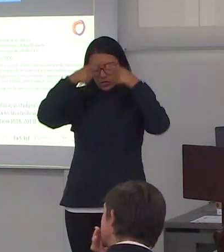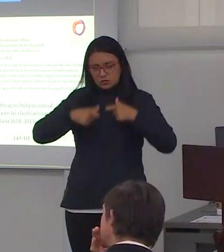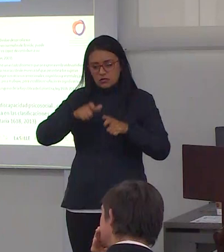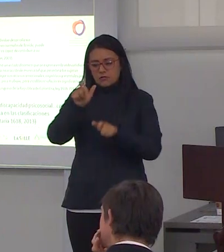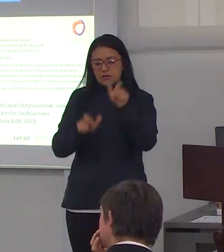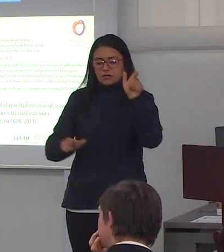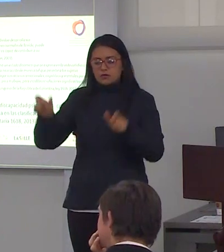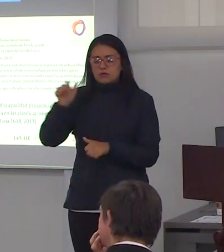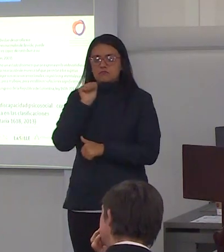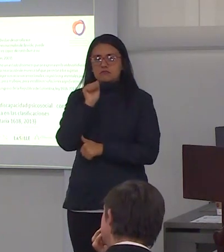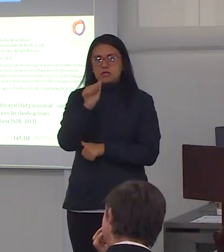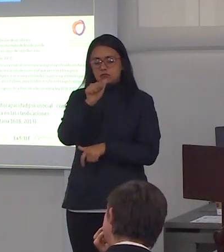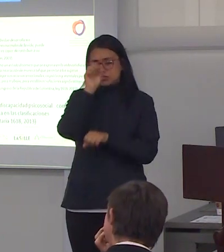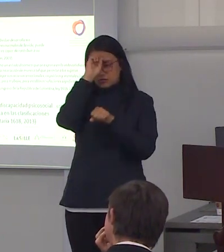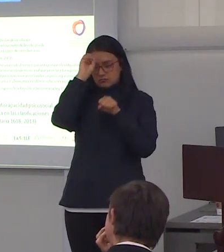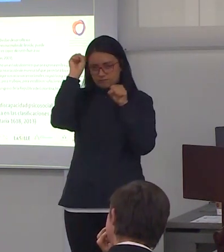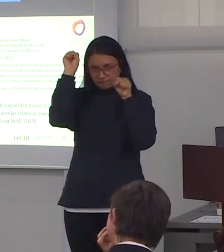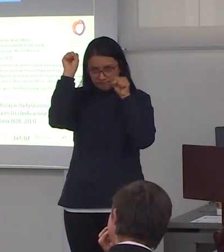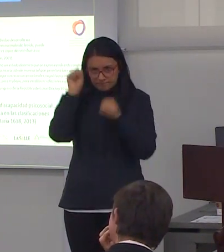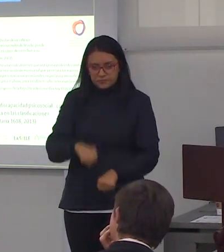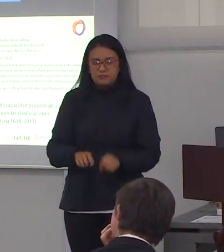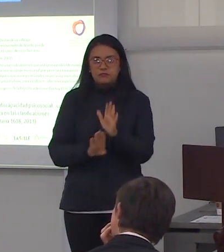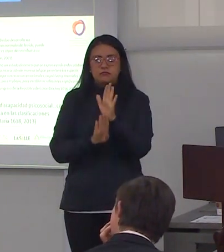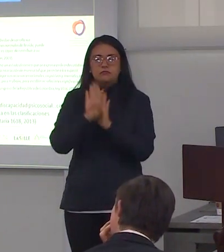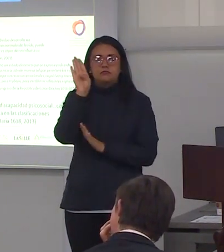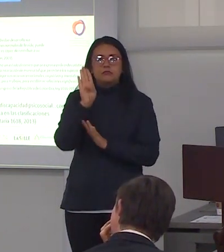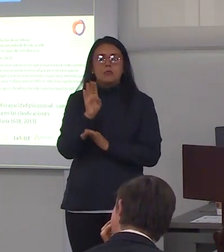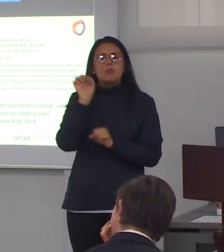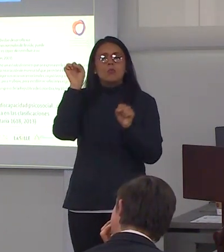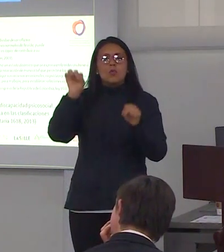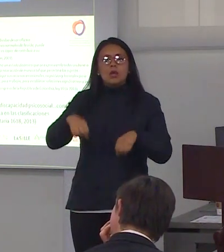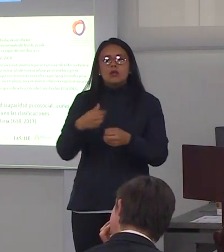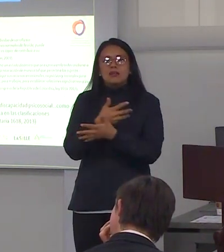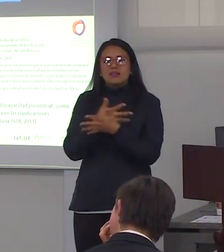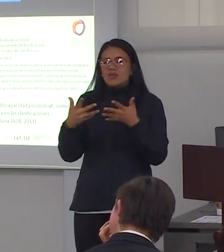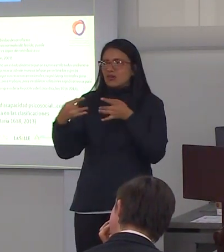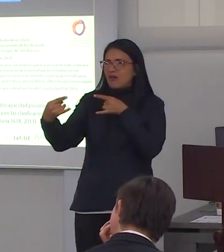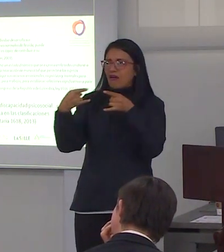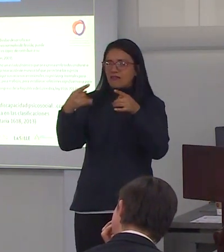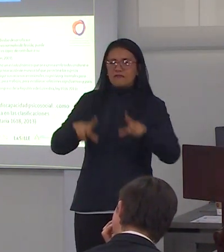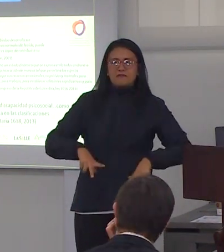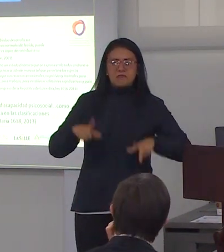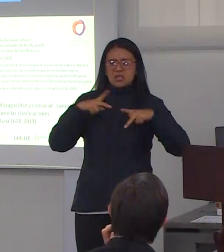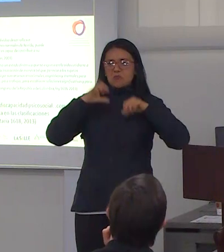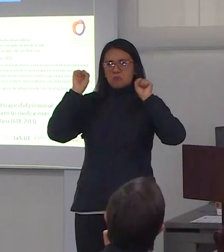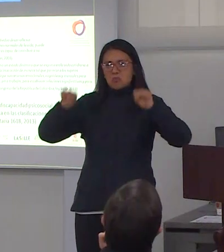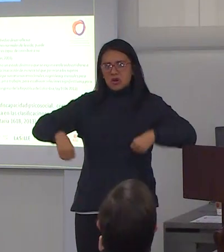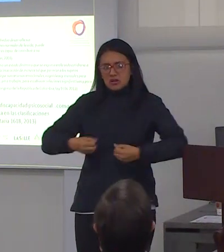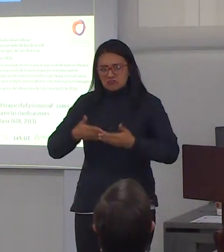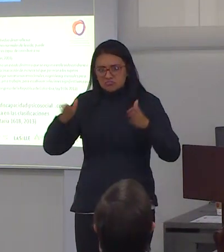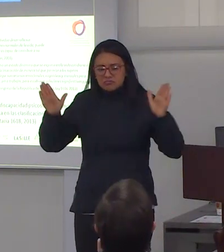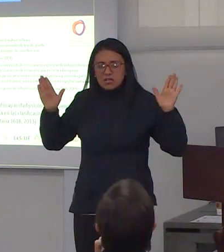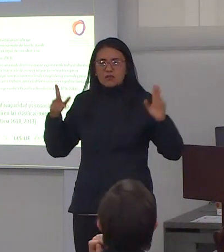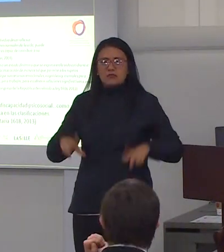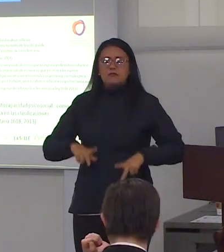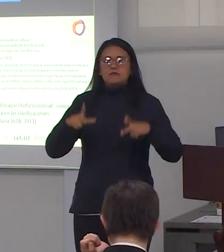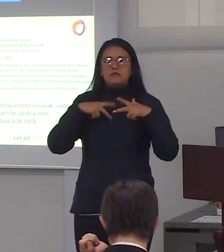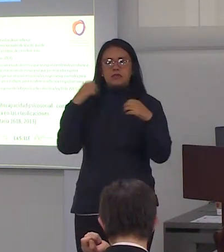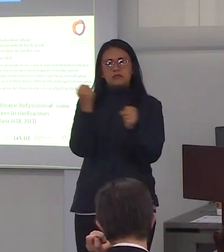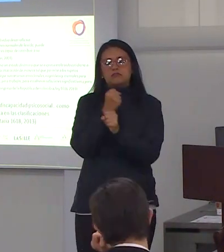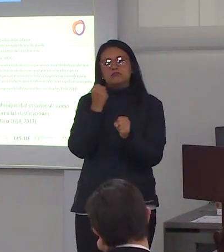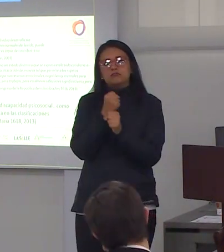individuo desarrolla sus capacidades puede afrontar las tensiones normales de la vida puede trabajar productivamente y